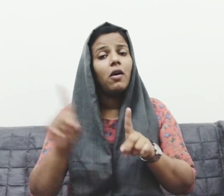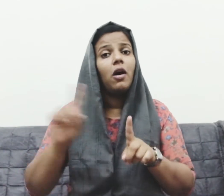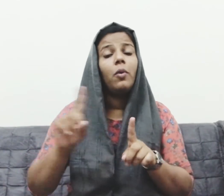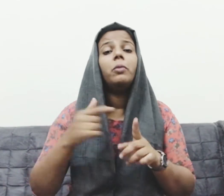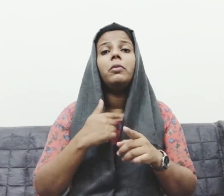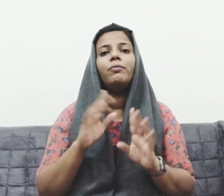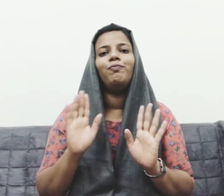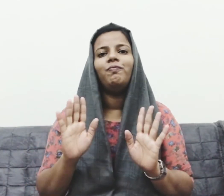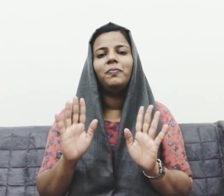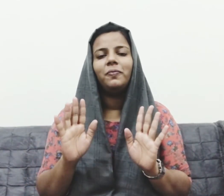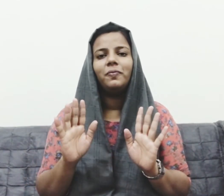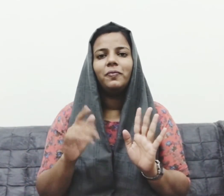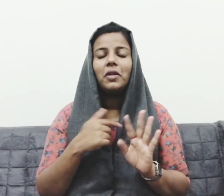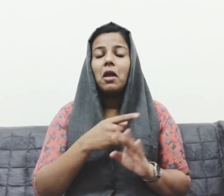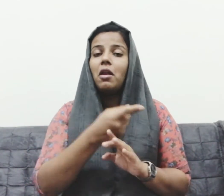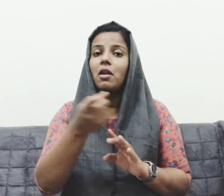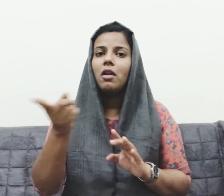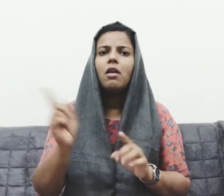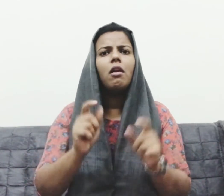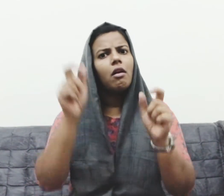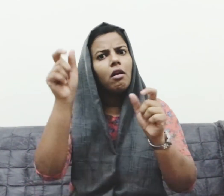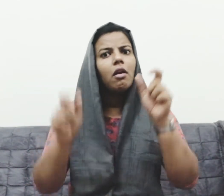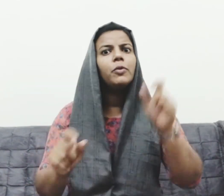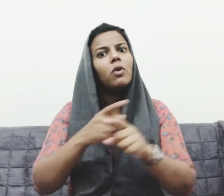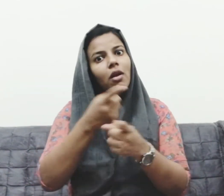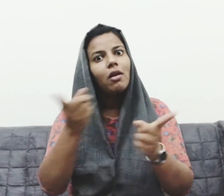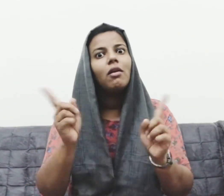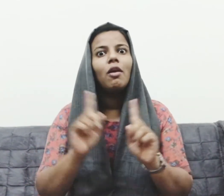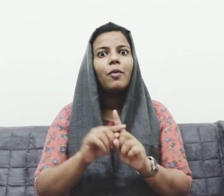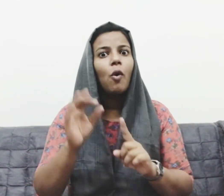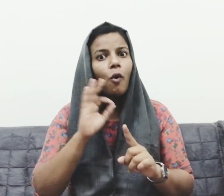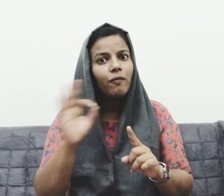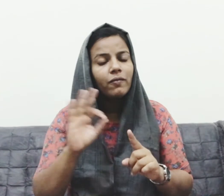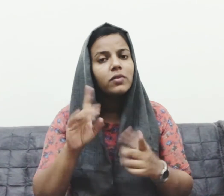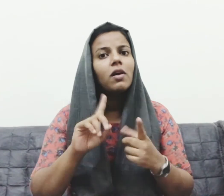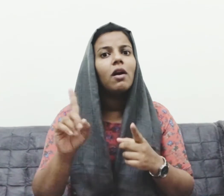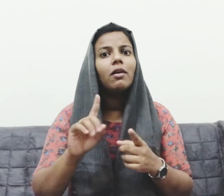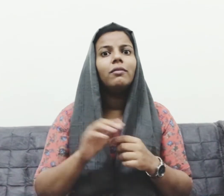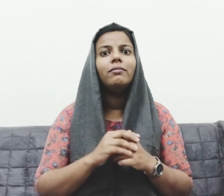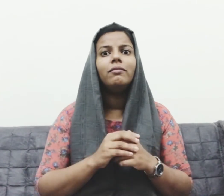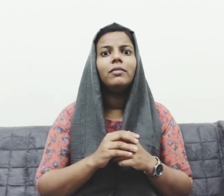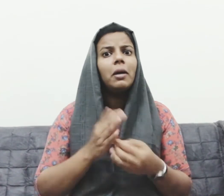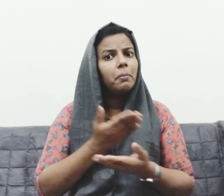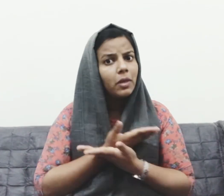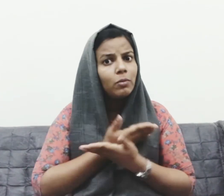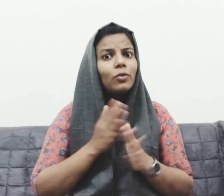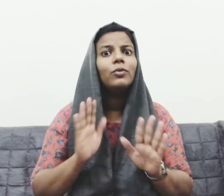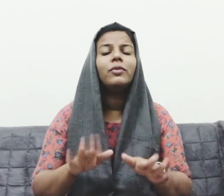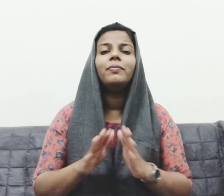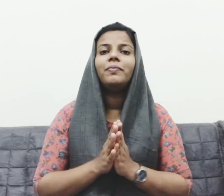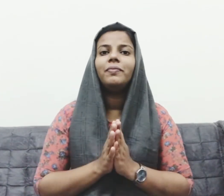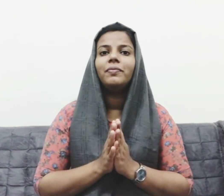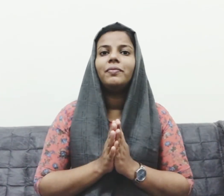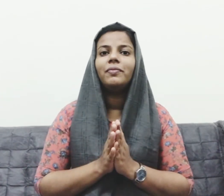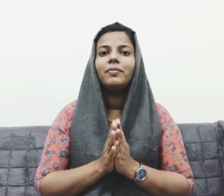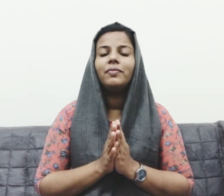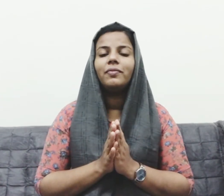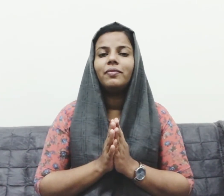ആരോടായാലും, സകല മനുഷ്യരെന്ന് പറയുമ്പോൾ എല്ലാവരും ഉണ്ട്. ഓഫീസിൽ ജോലി ചെയ്യുന്ന പ്രിയപ്പെട്ടവരുണ്ട്, നമ്മുടെ